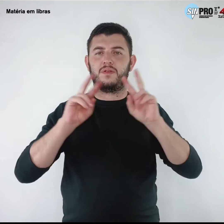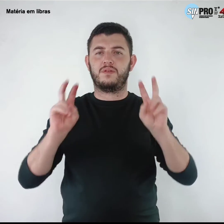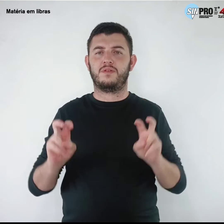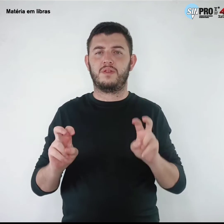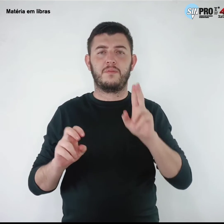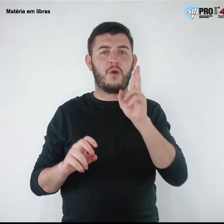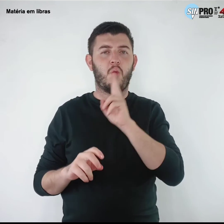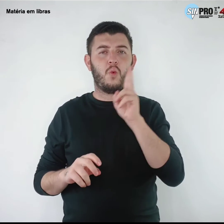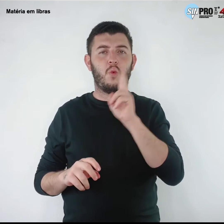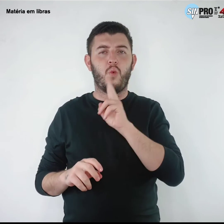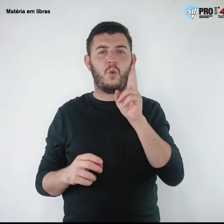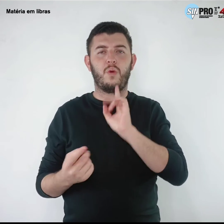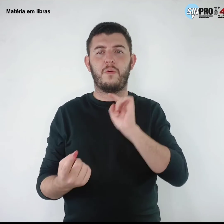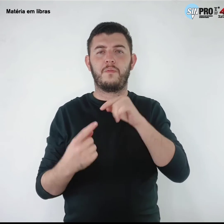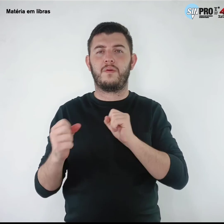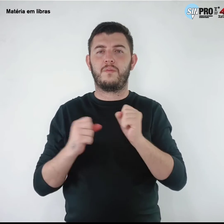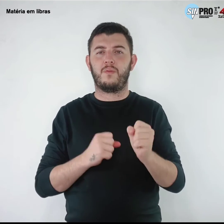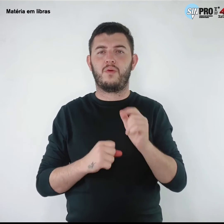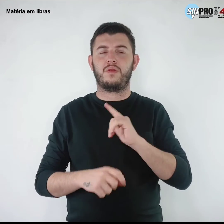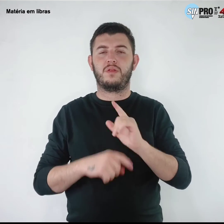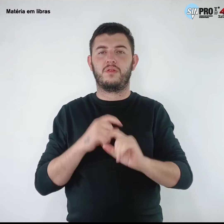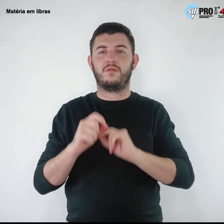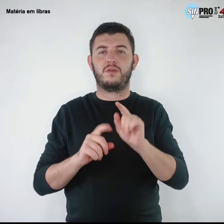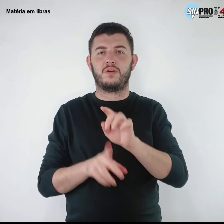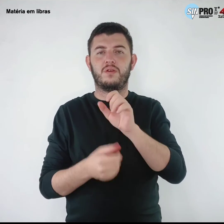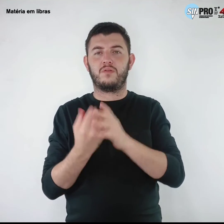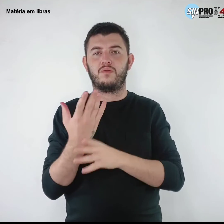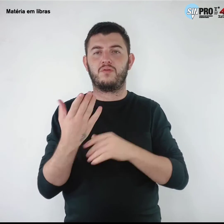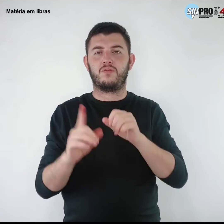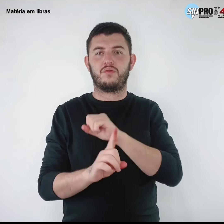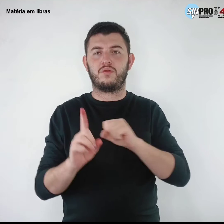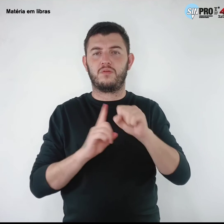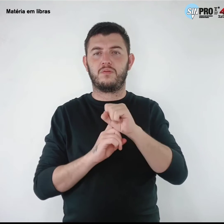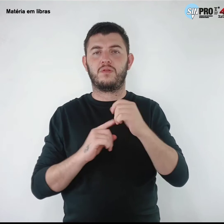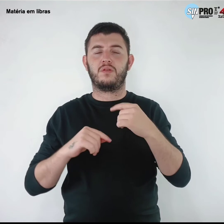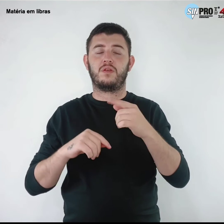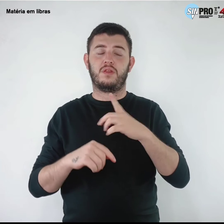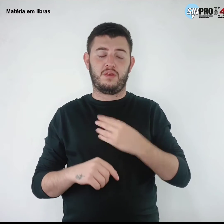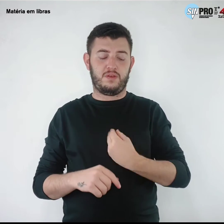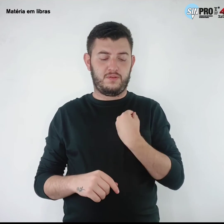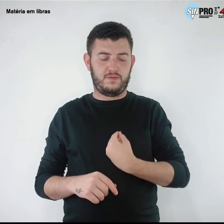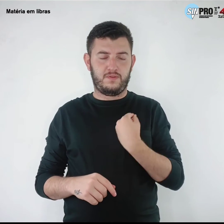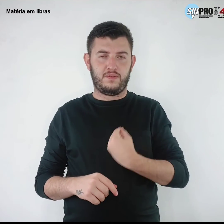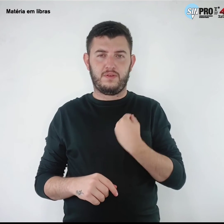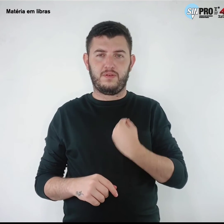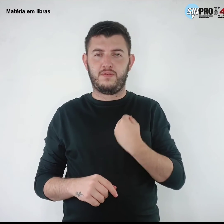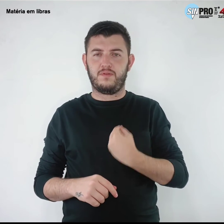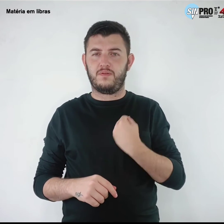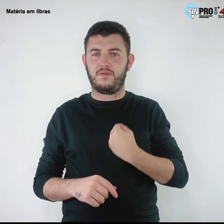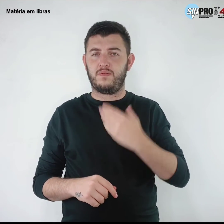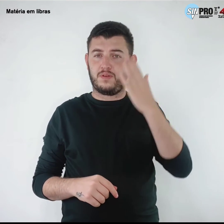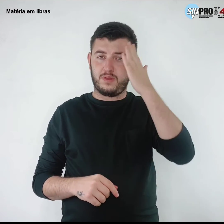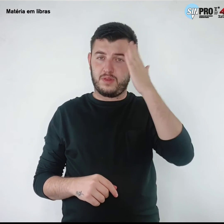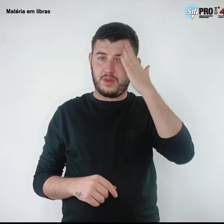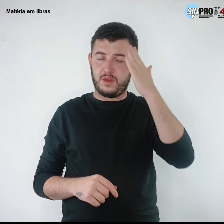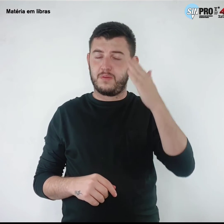temas urgentes para a construção de uma sociedade que saiba viver e conviver em